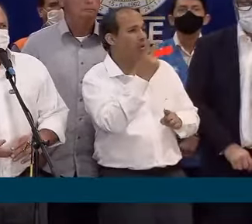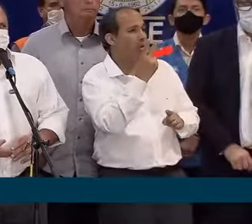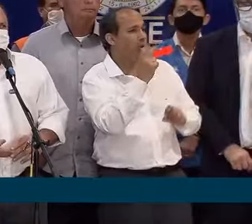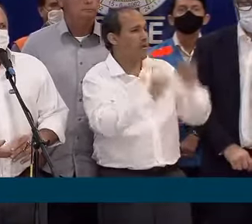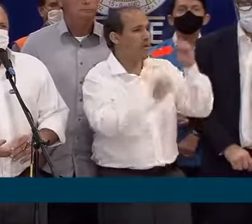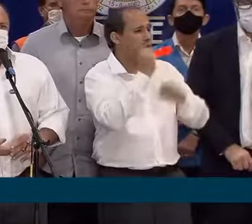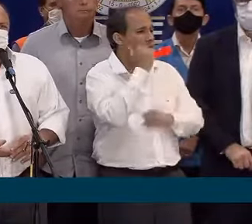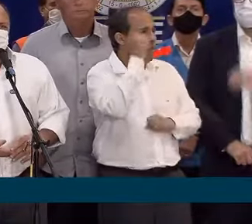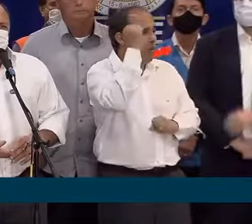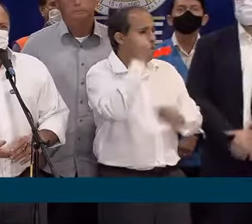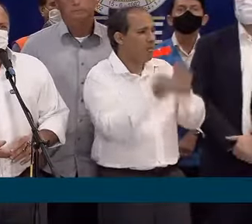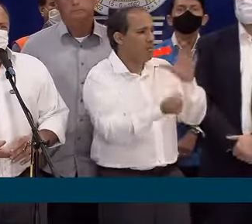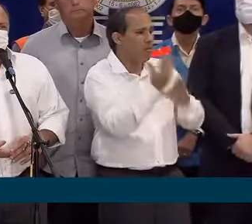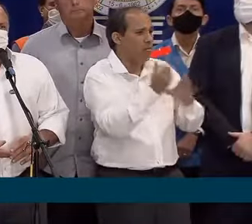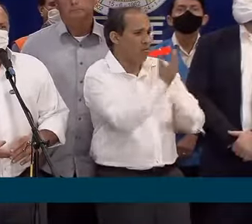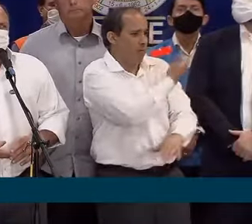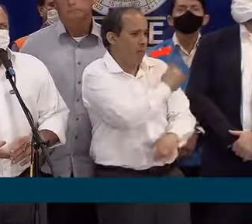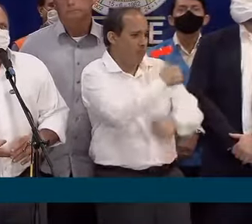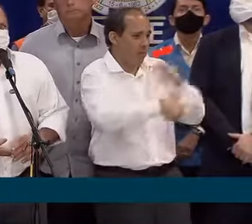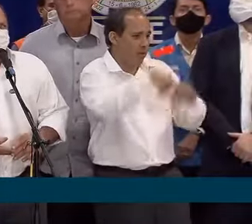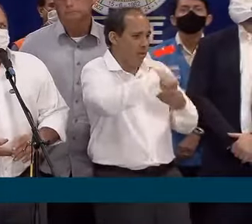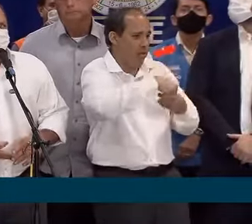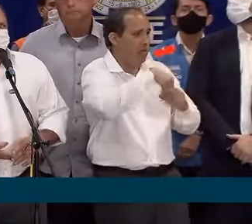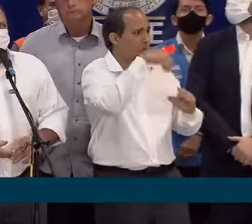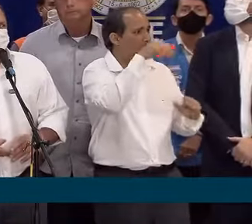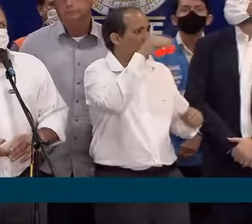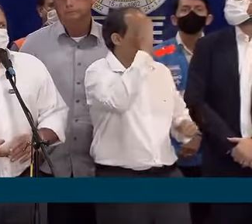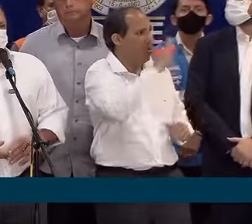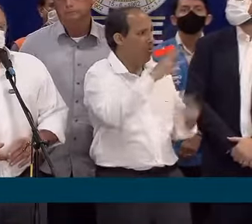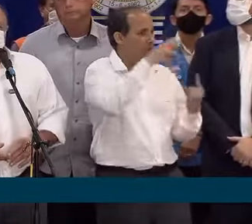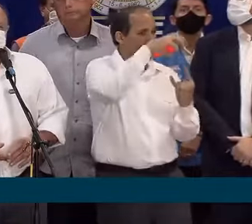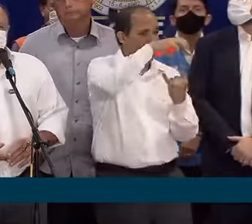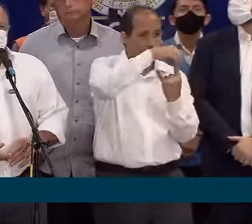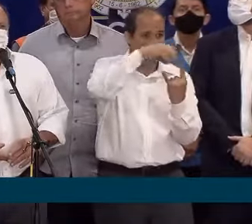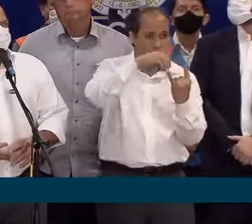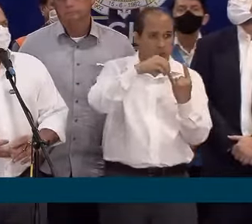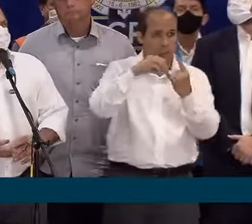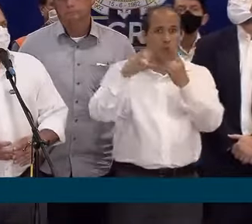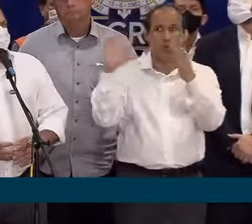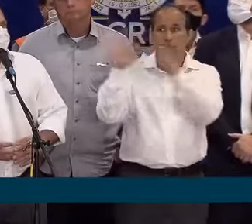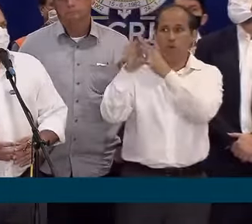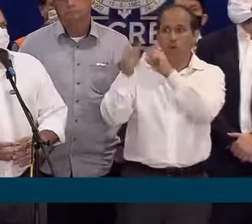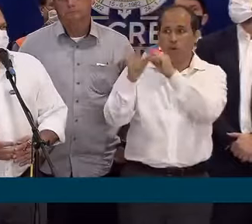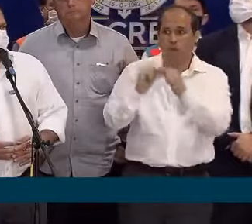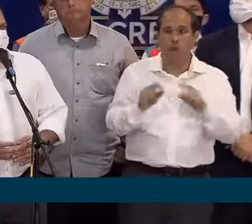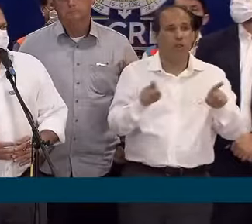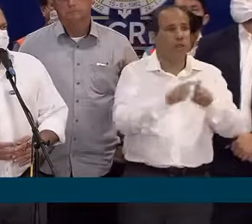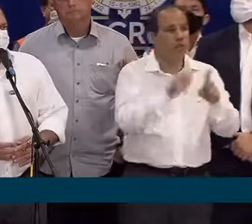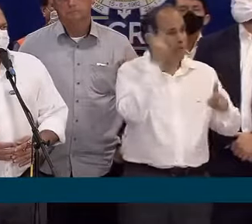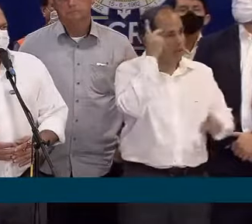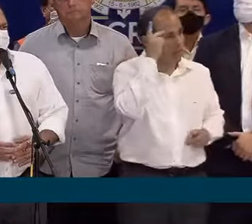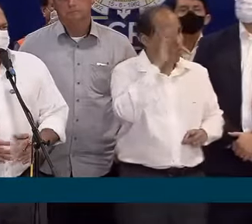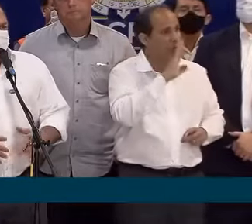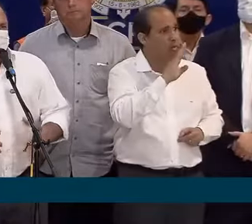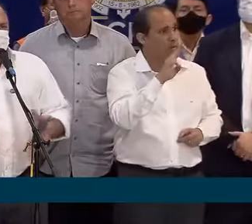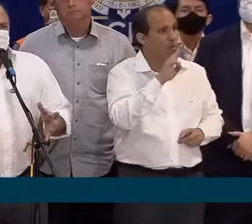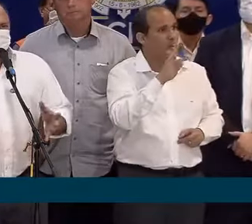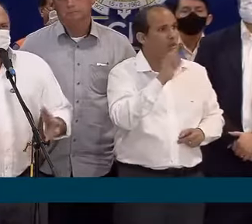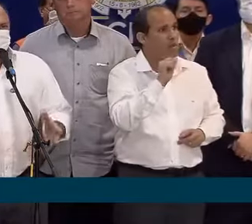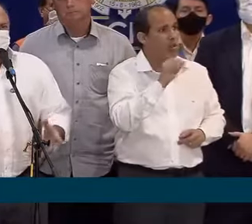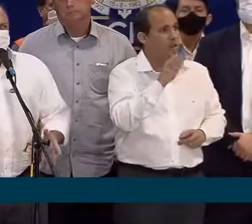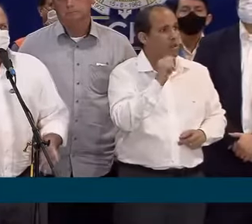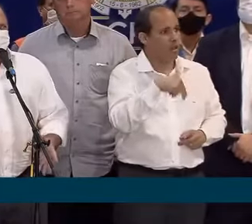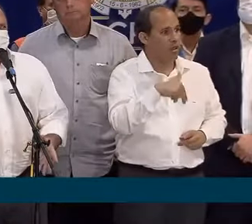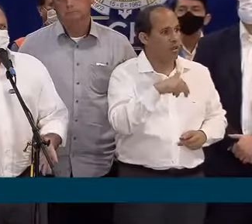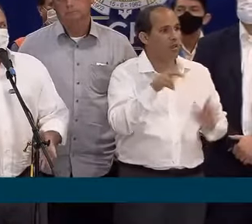vacinas que estão trabalhando no Brasil, a Fiocruz com a AstraZeneca e o Butantan com a Sinovac. São